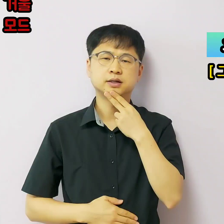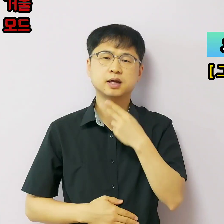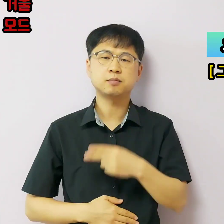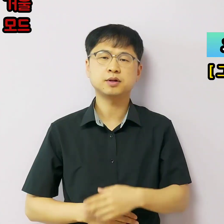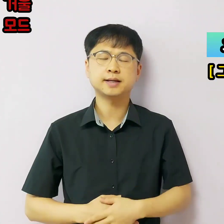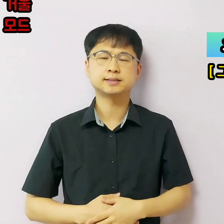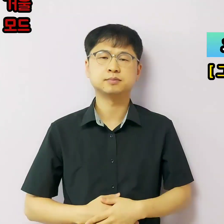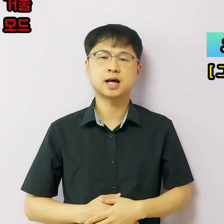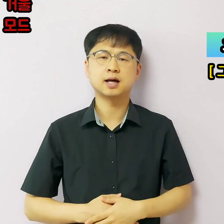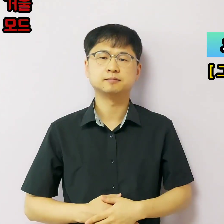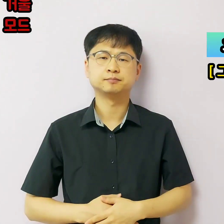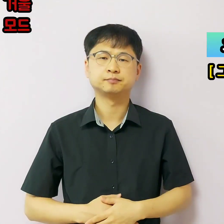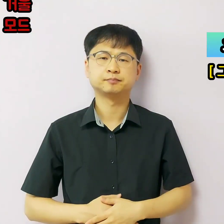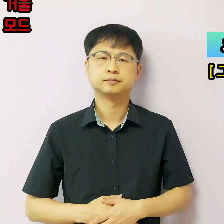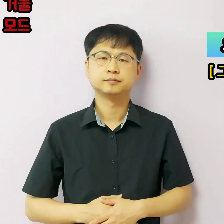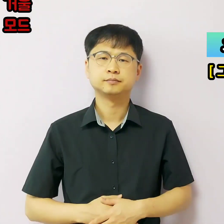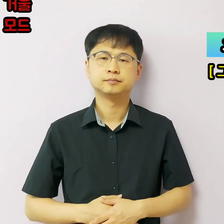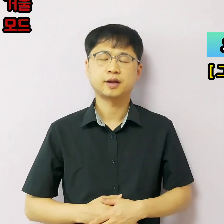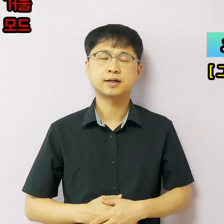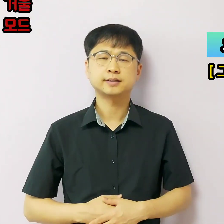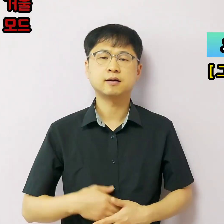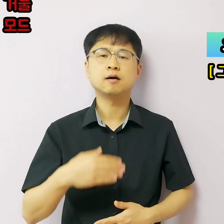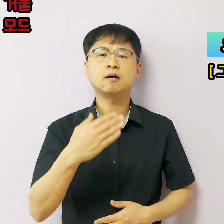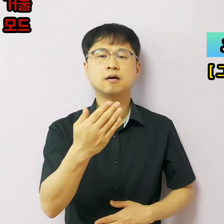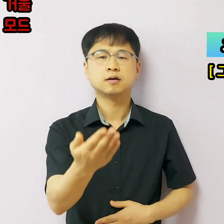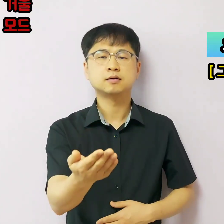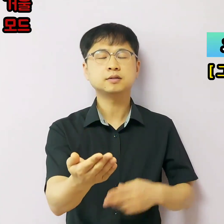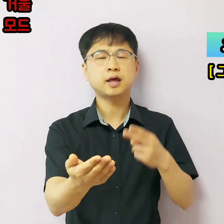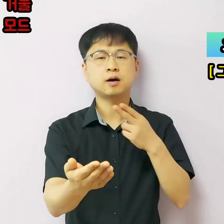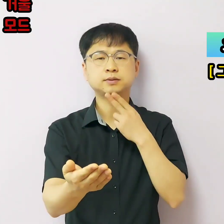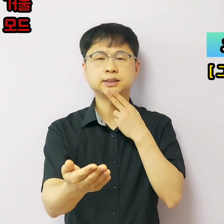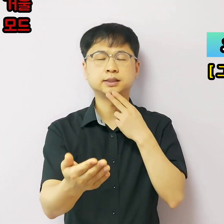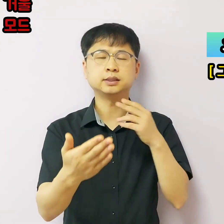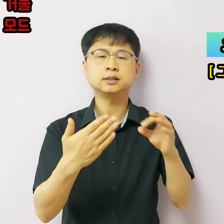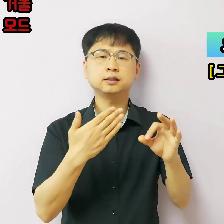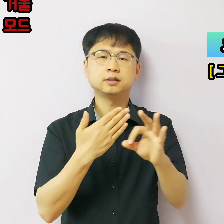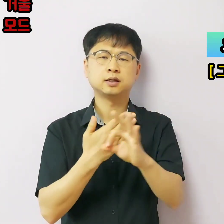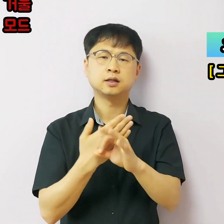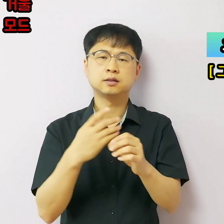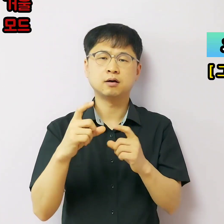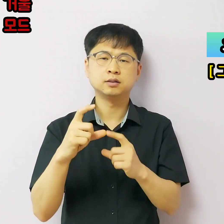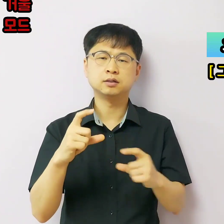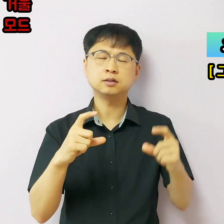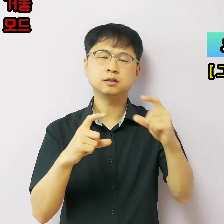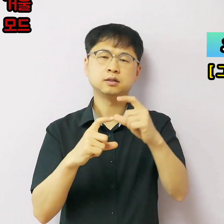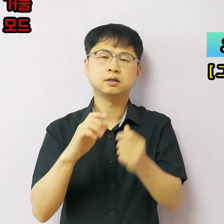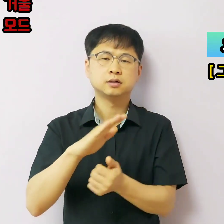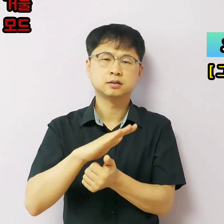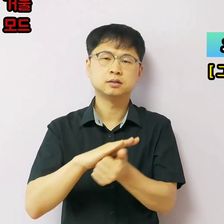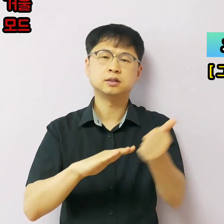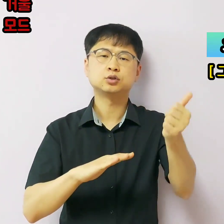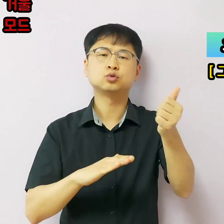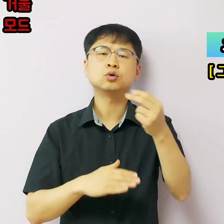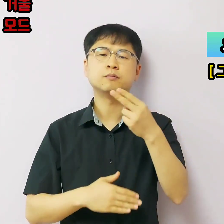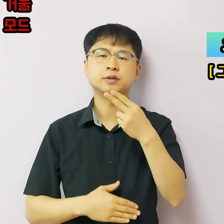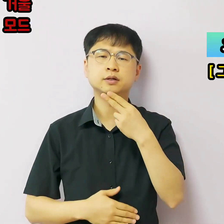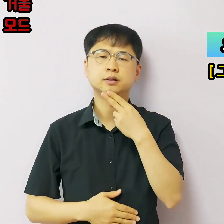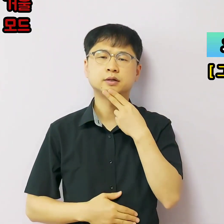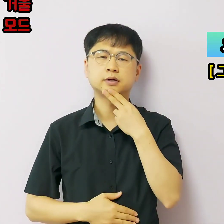이렇게 표현하였습니다. 네, 그래서 그대 없인 저는 그릴 수 없는